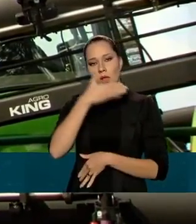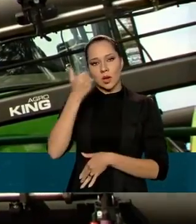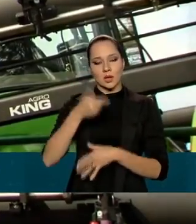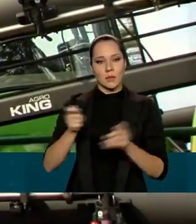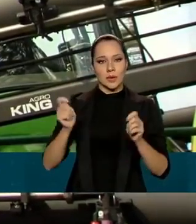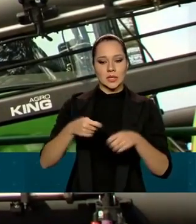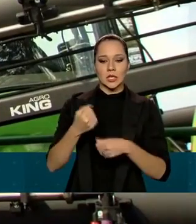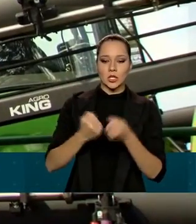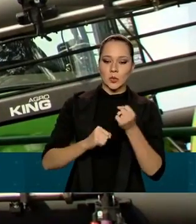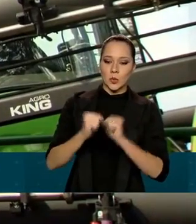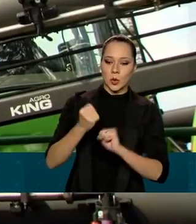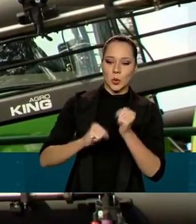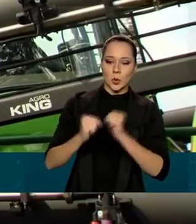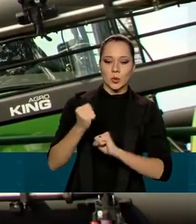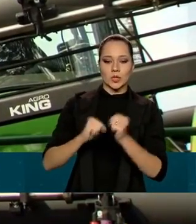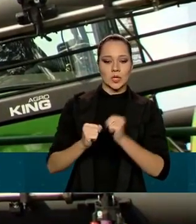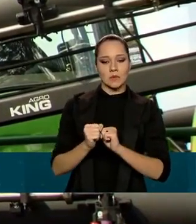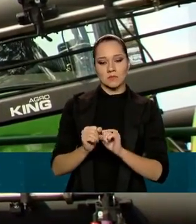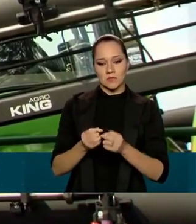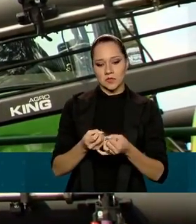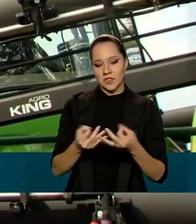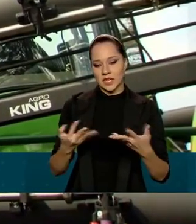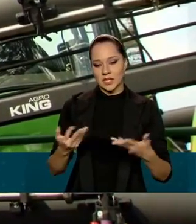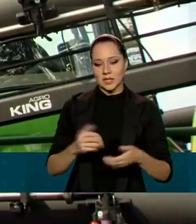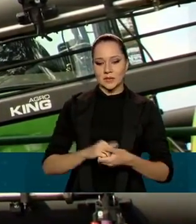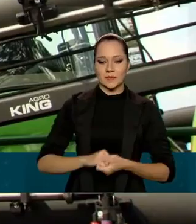capacidade de produção, enfim.